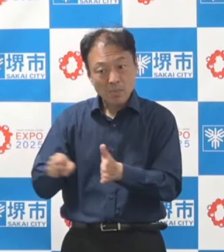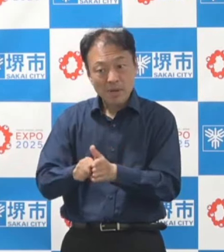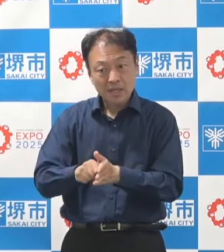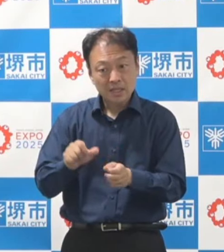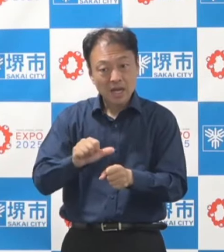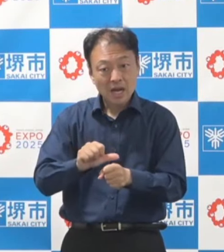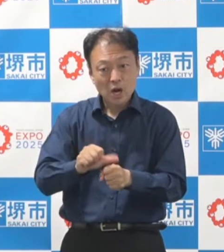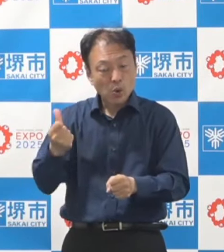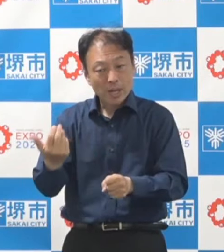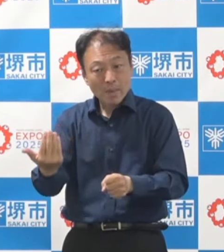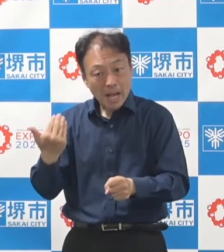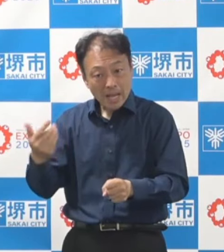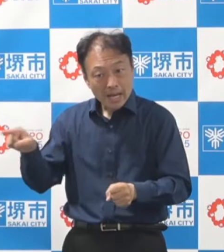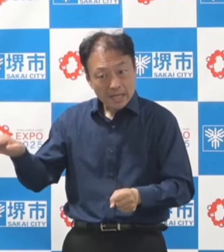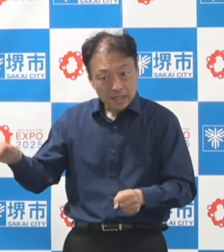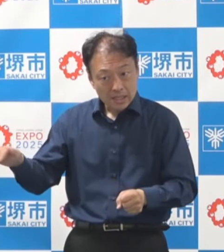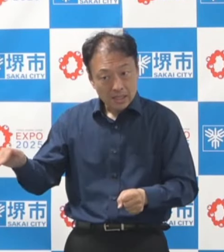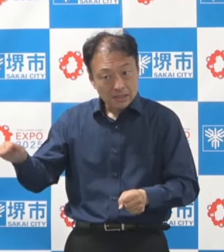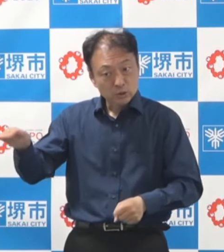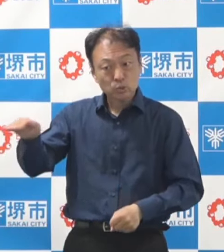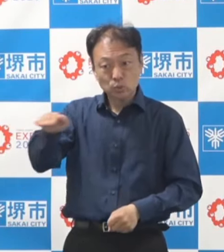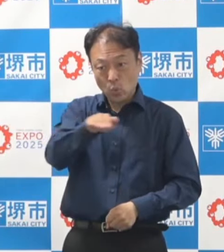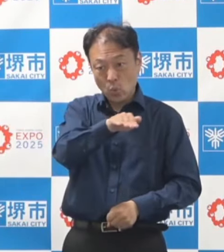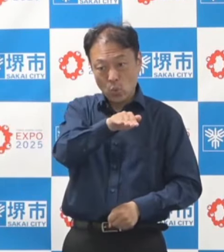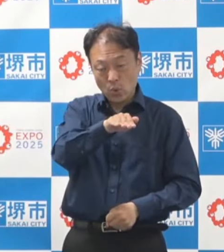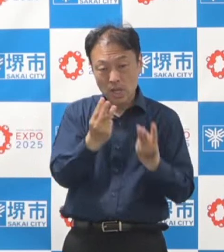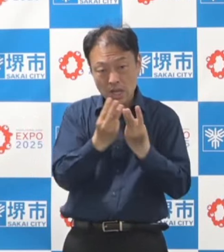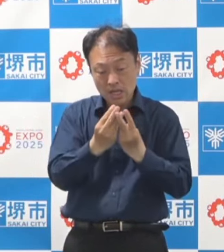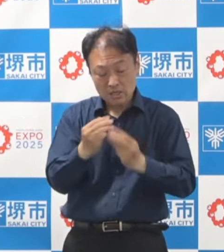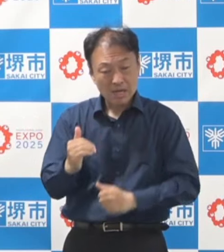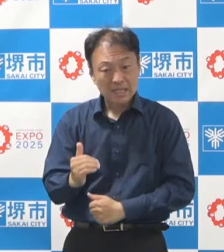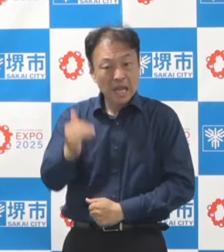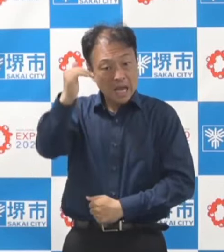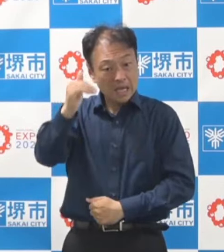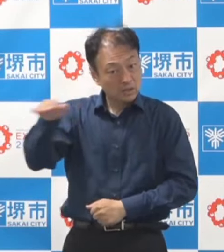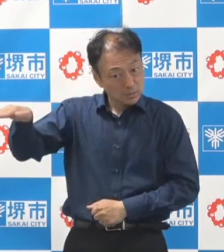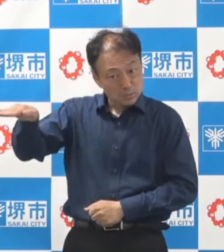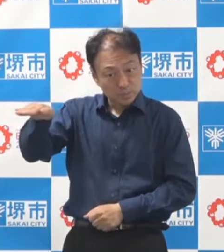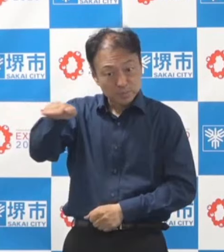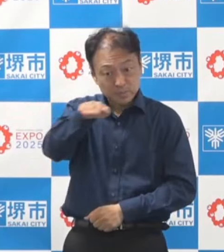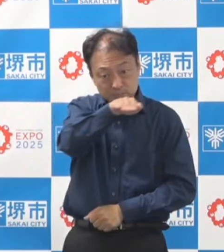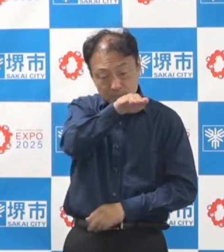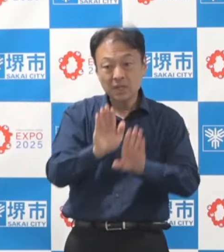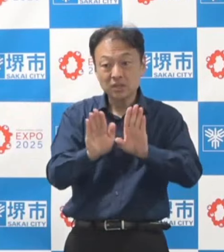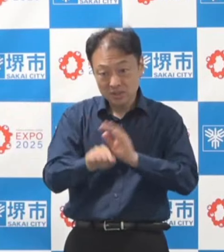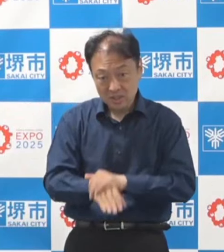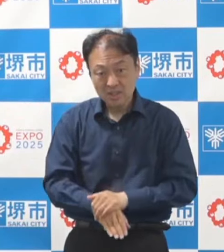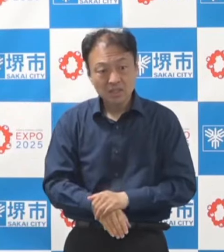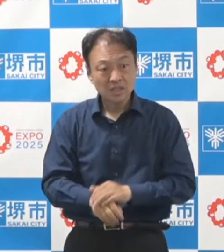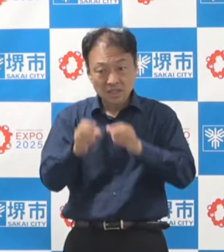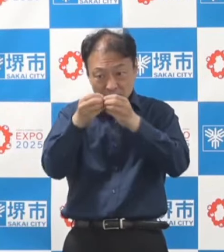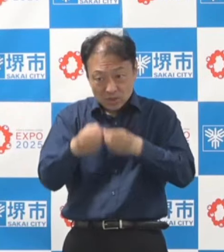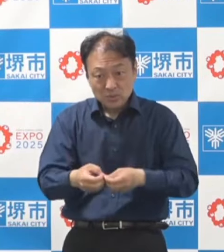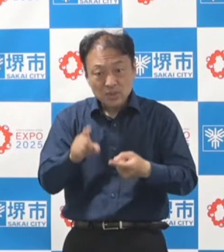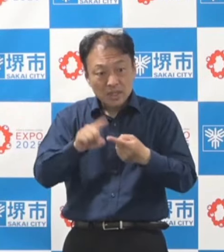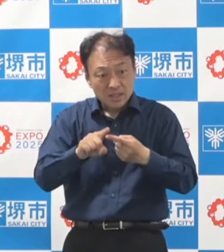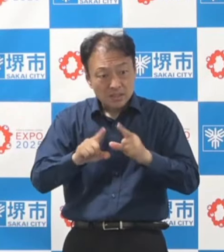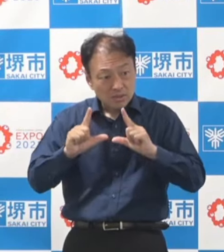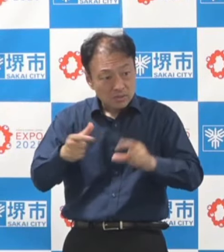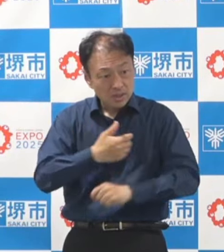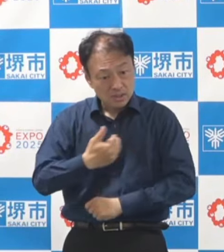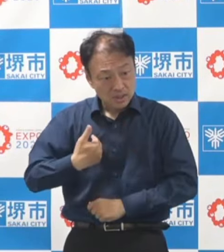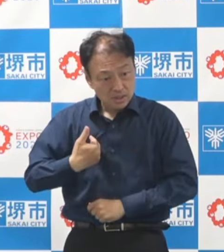むね横ばい、高い水準で横ばいになっているという状況です。具体的な事例分かる範囲、答えられる範囲